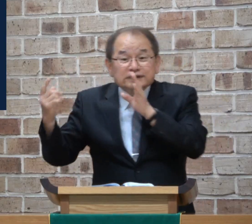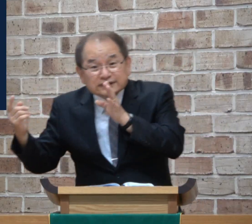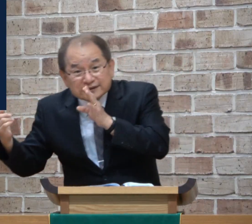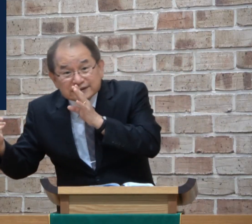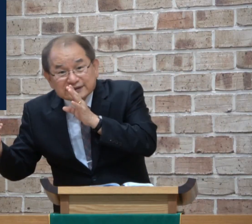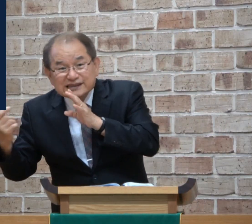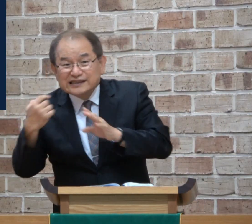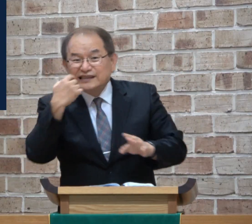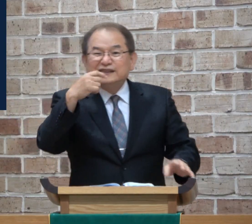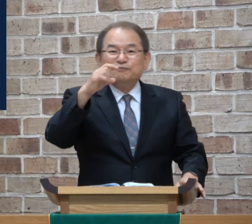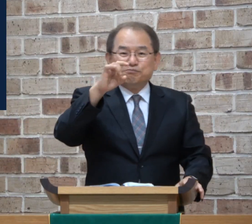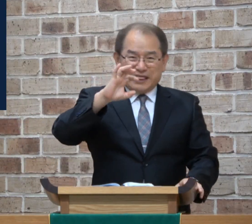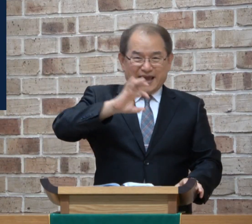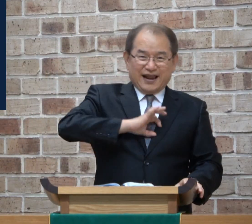피겨스케이트의 여왕 김연아입니다.